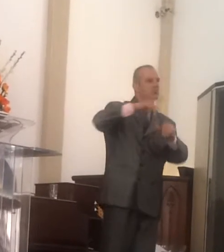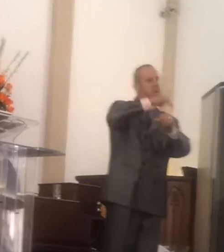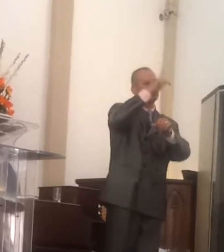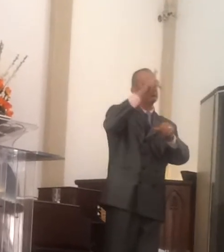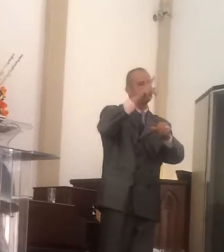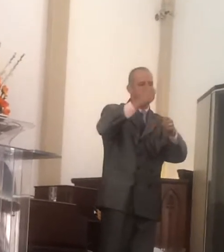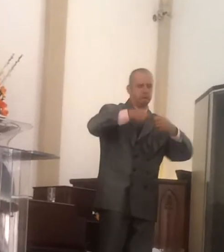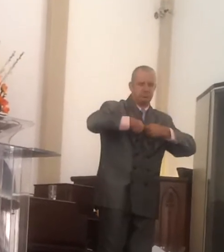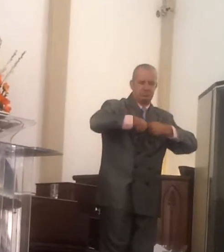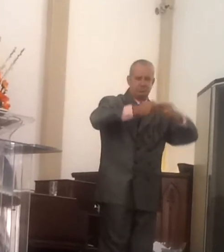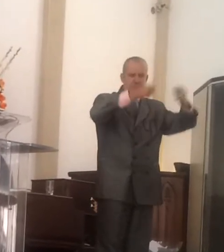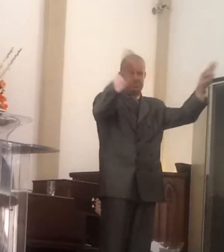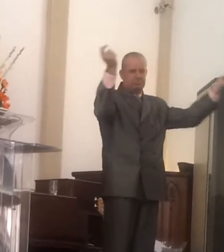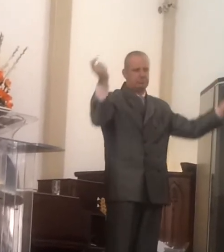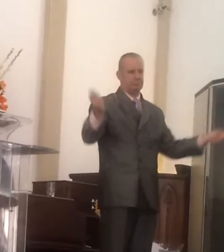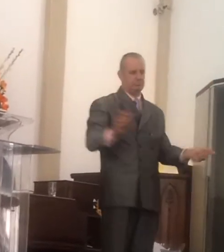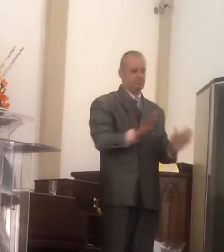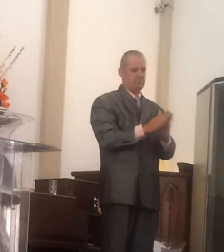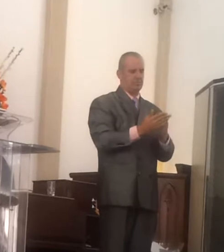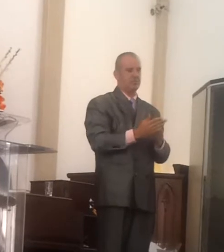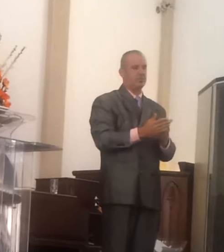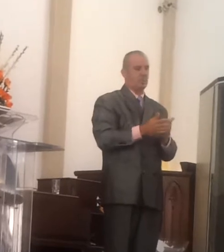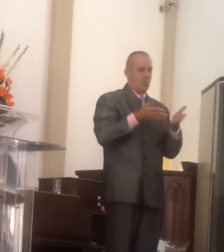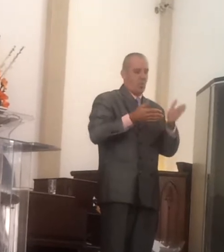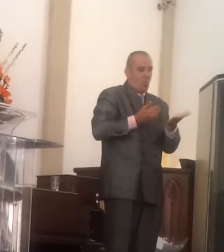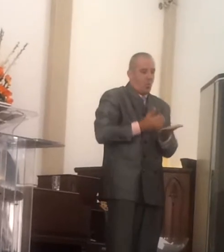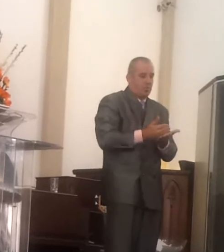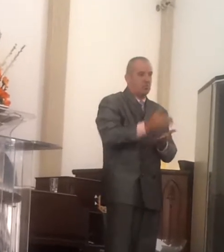que centenário, nascido em